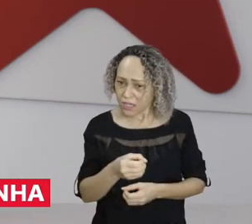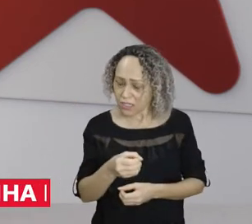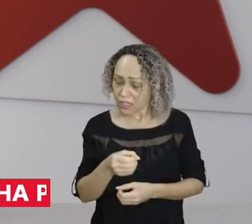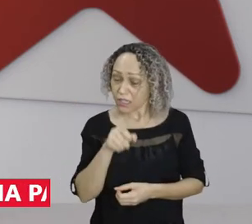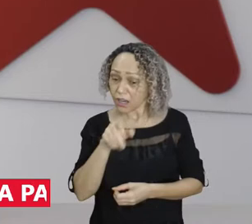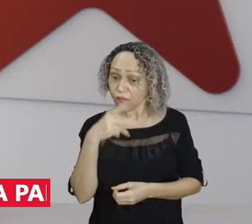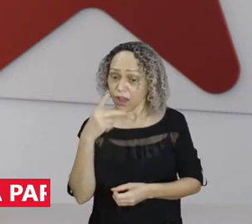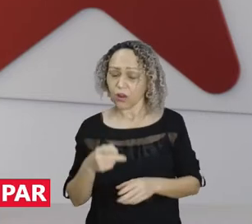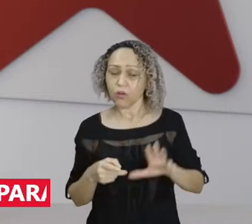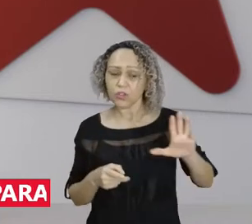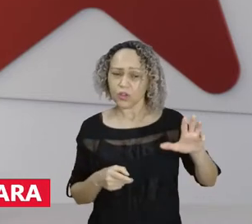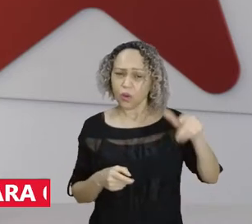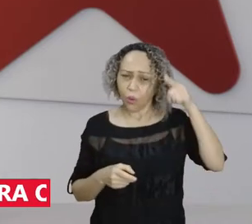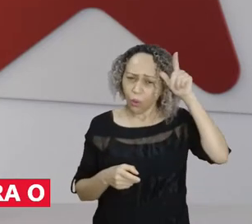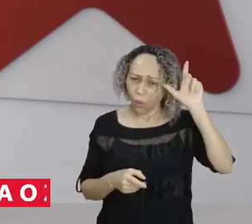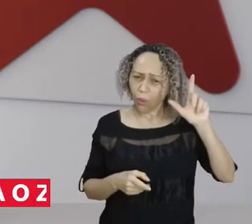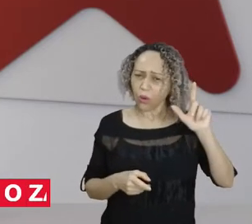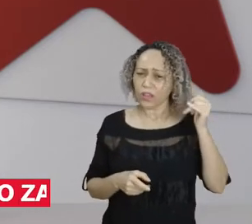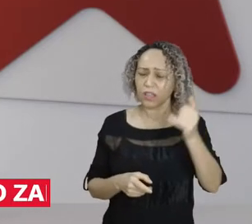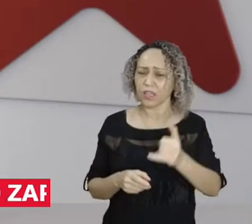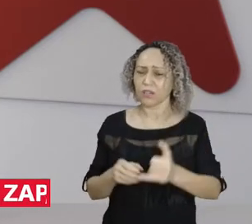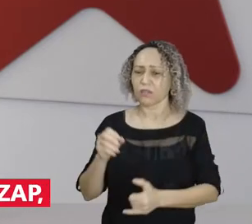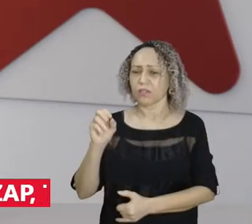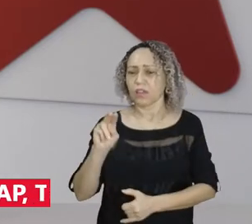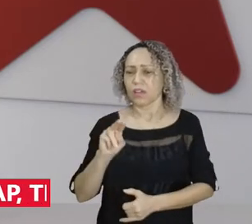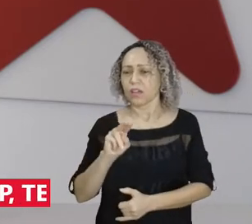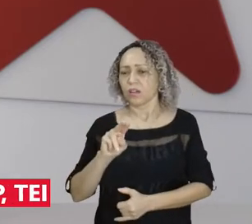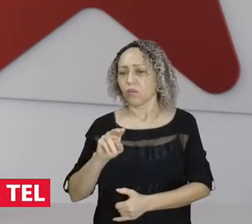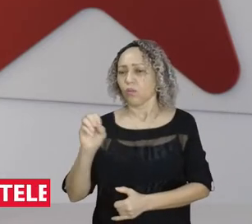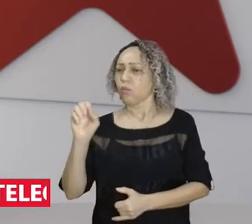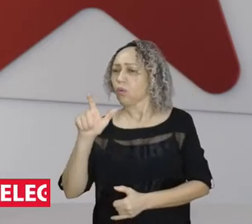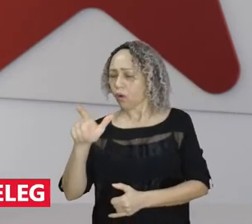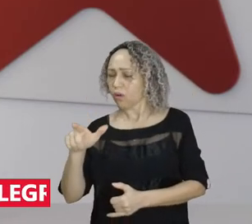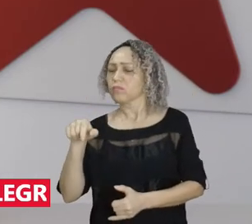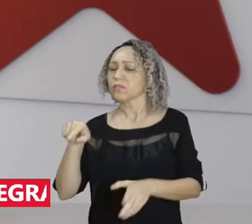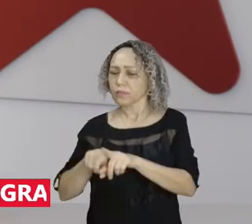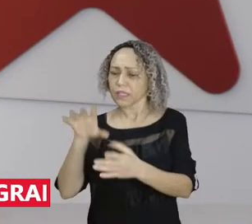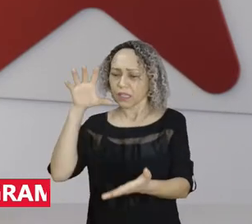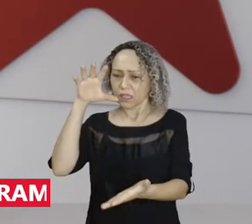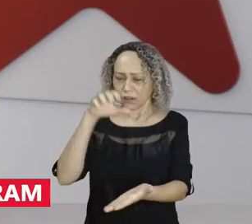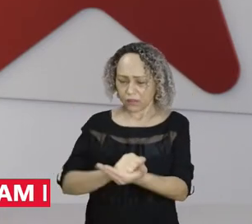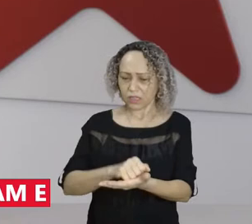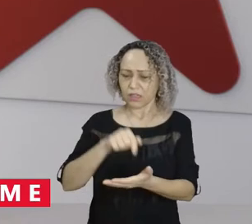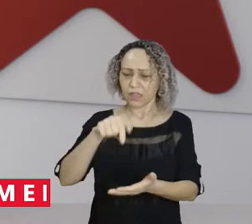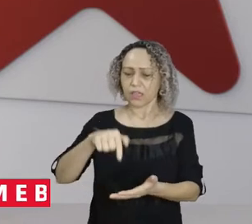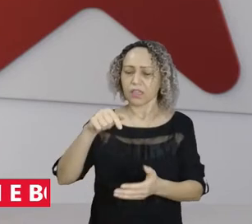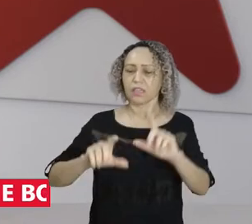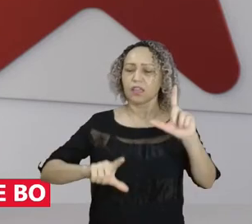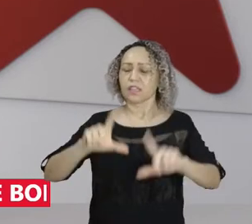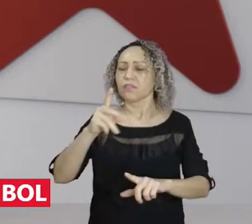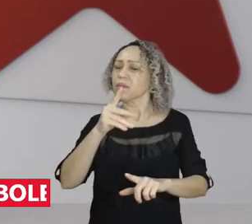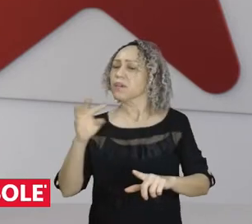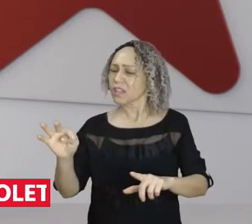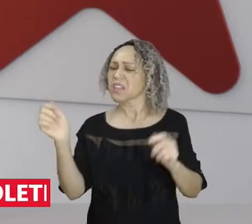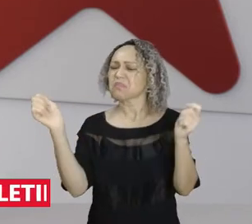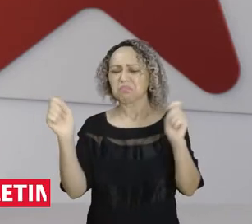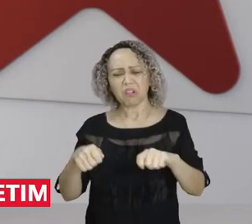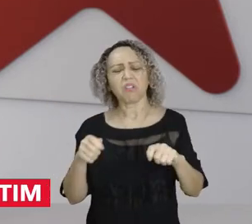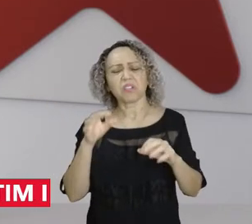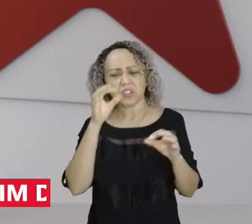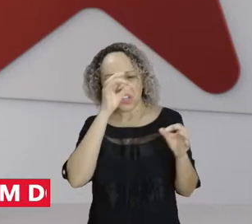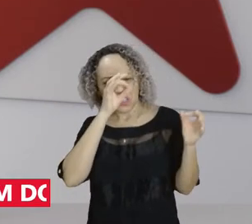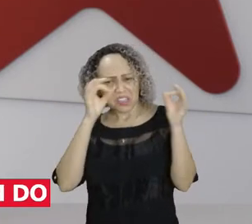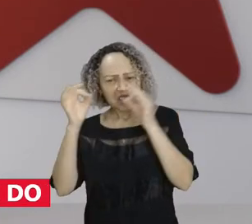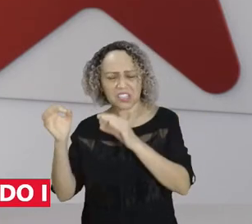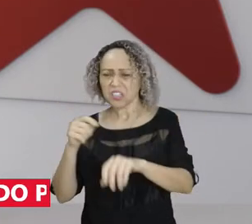que foi concedida ontem, está gravada aqui na TV PT. Você pode acompanhar a hora que você quiser ou também em formato